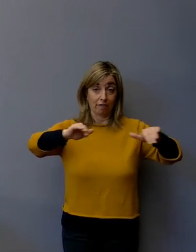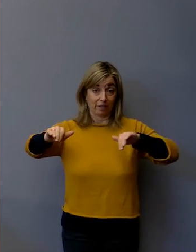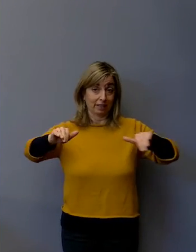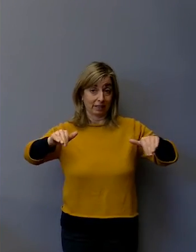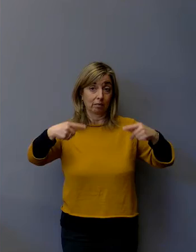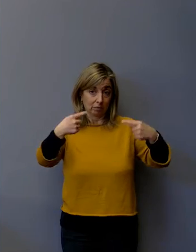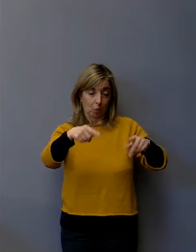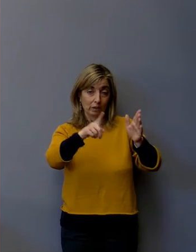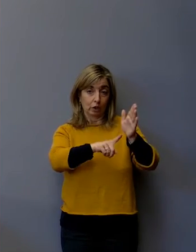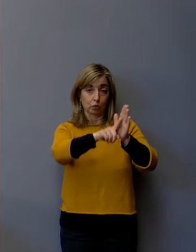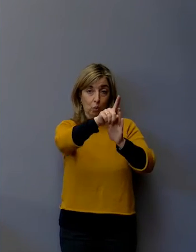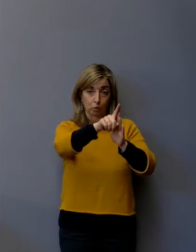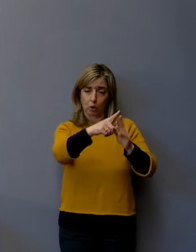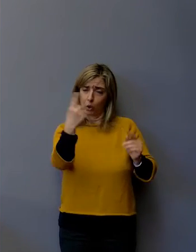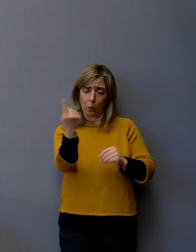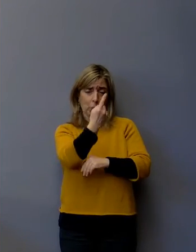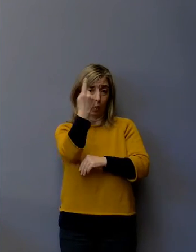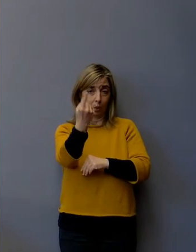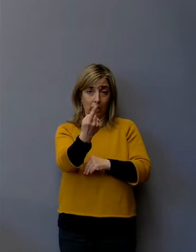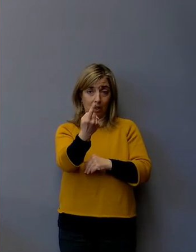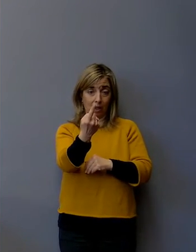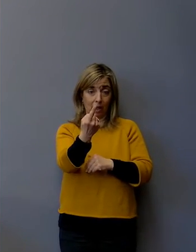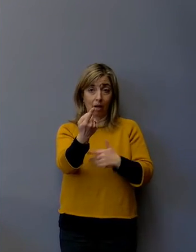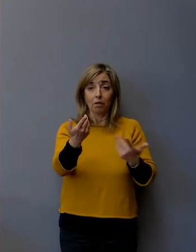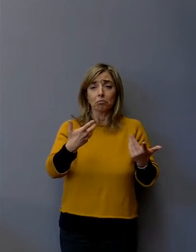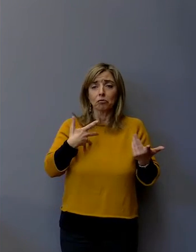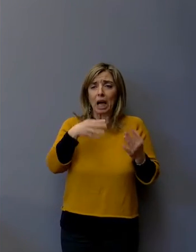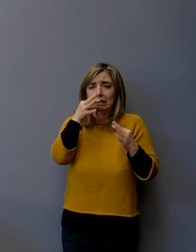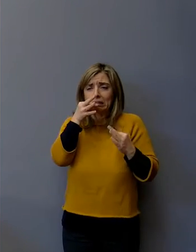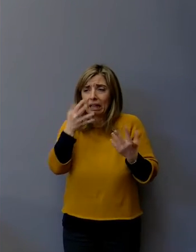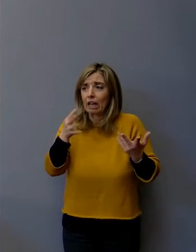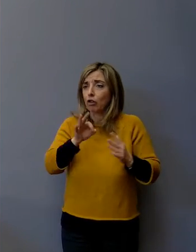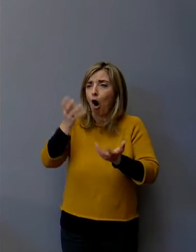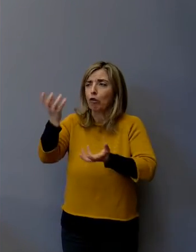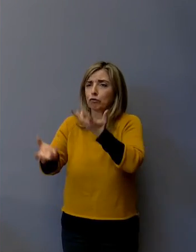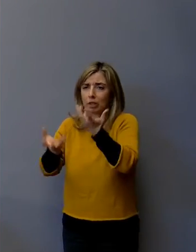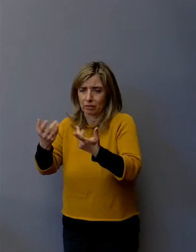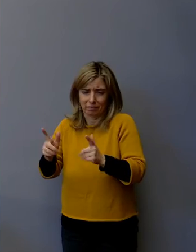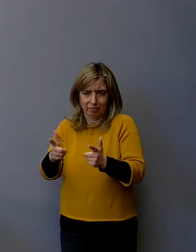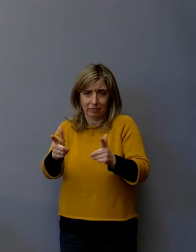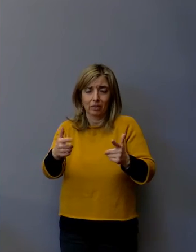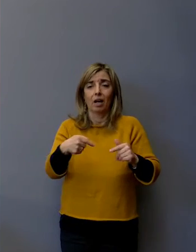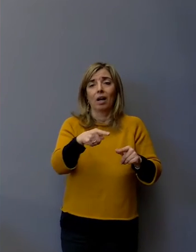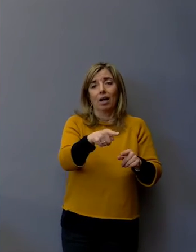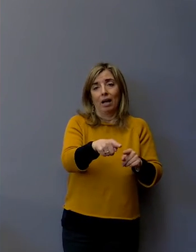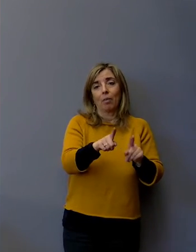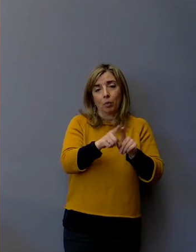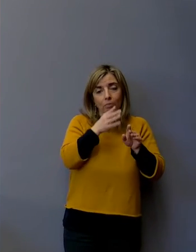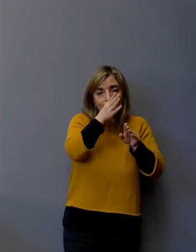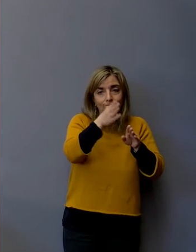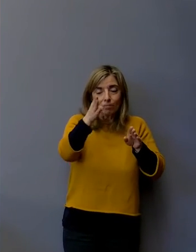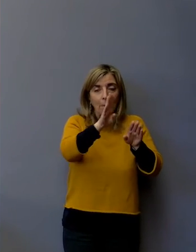ci sono segreti e non ci sono inceneritori e tengano spero mi auguro veramente con tutto il cuore